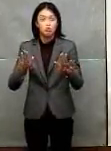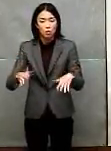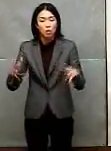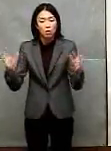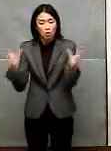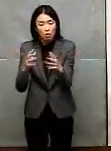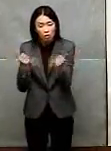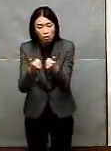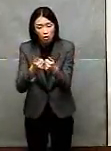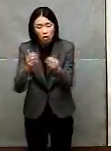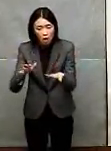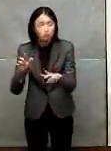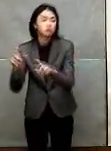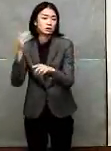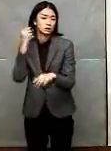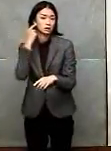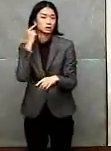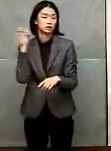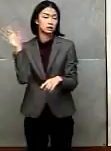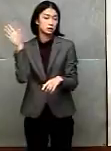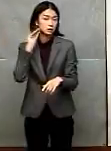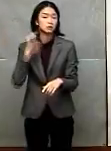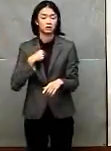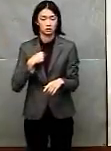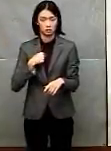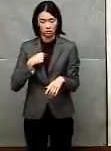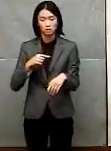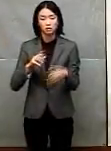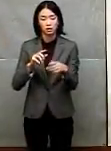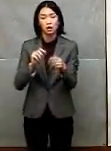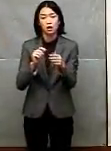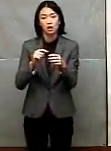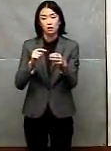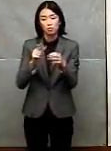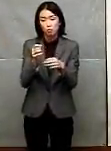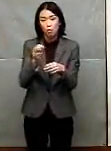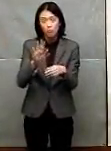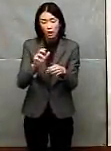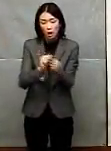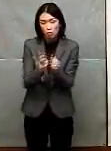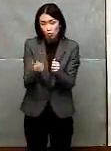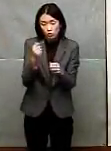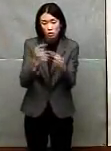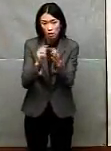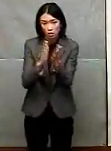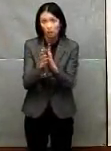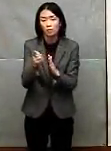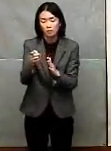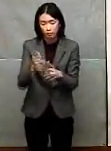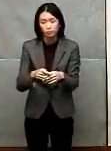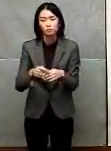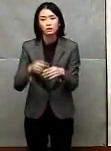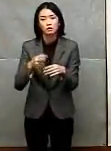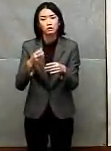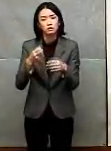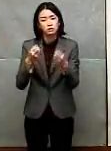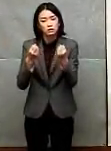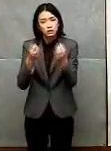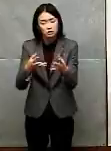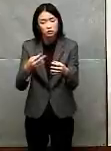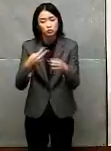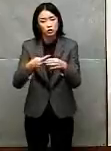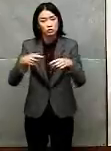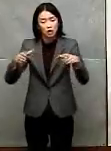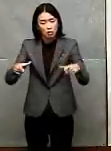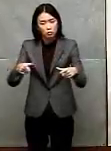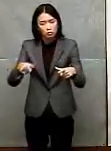ているところなんですが、はい、株主でもある山形県がこの新スタジアム構想をどう支援していくつもりな